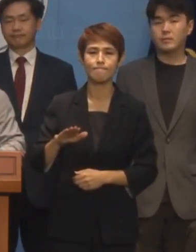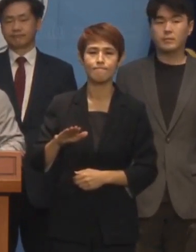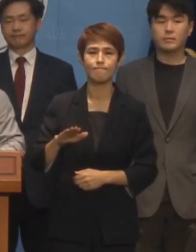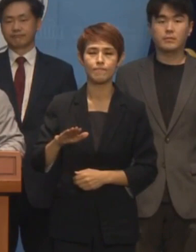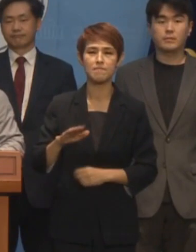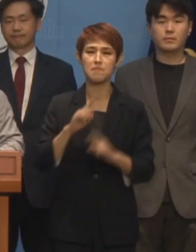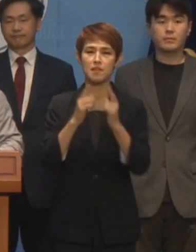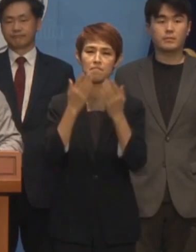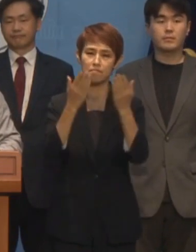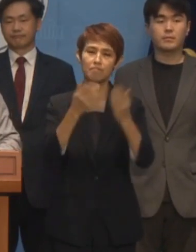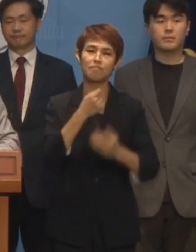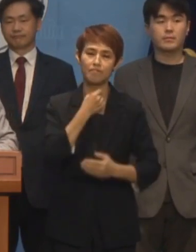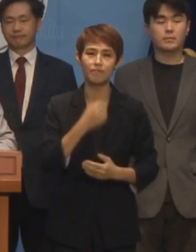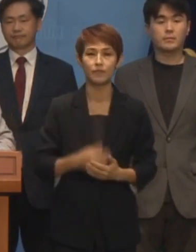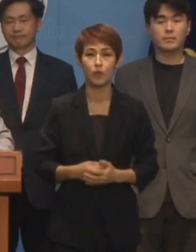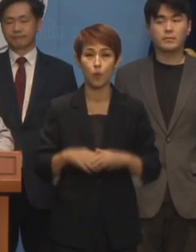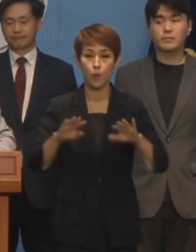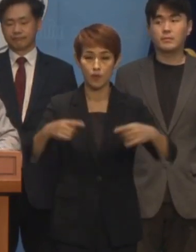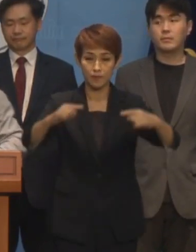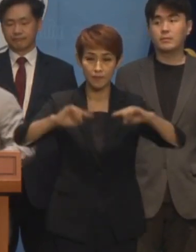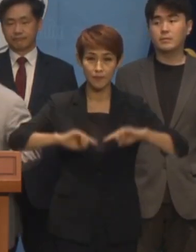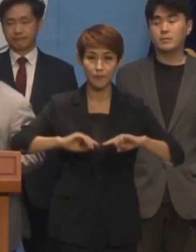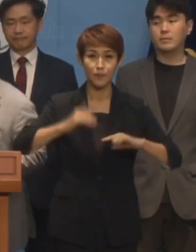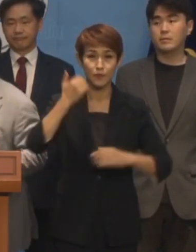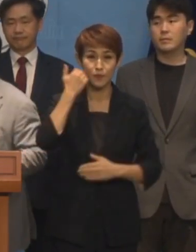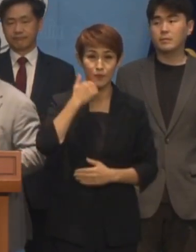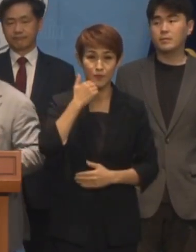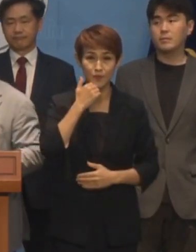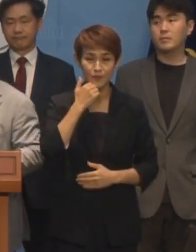하도록 하겠습니다. 오늘 참석하신 분 중에